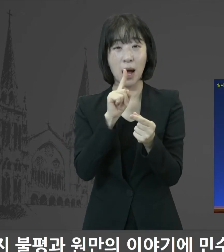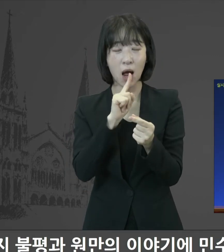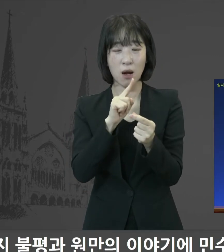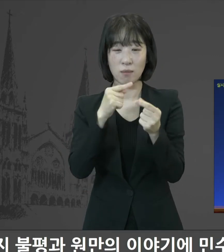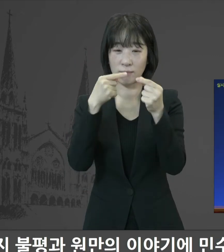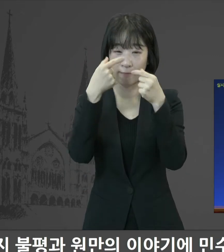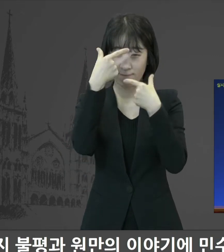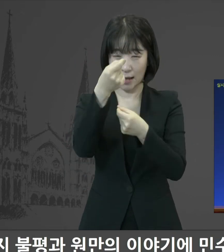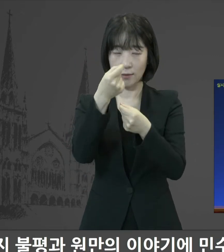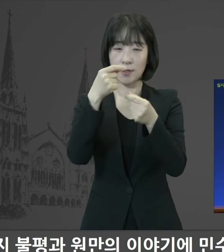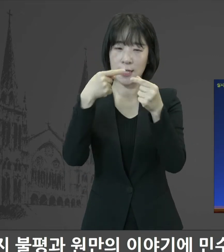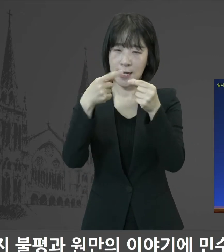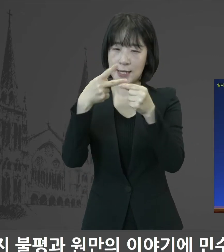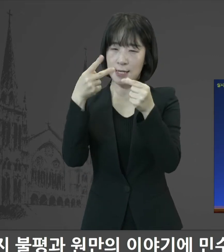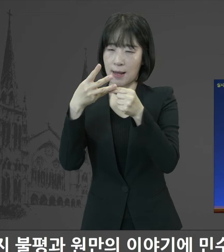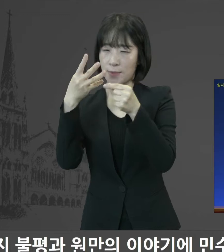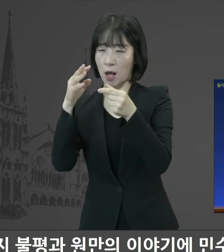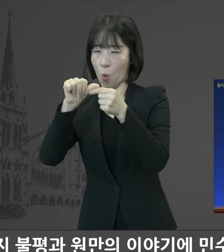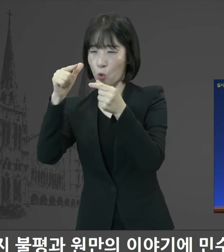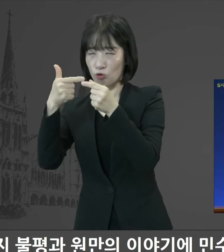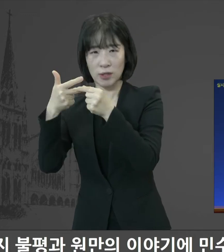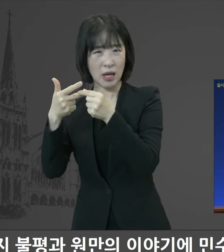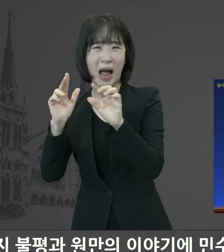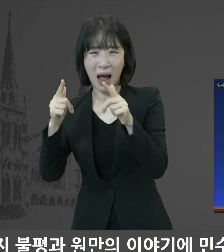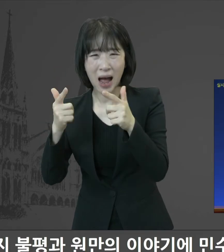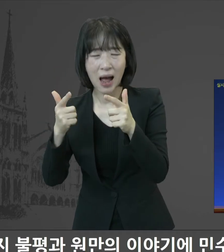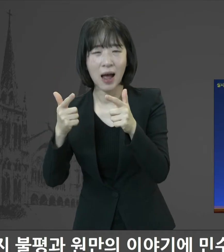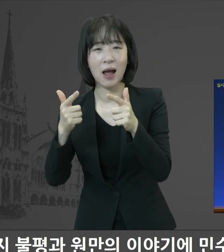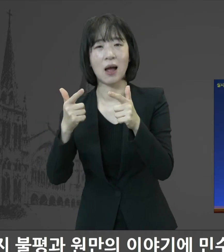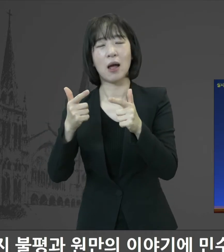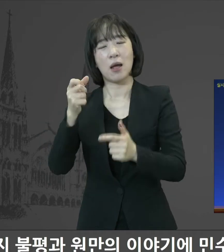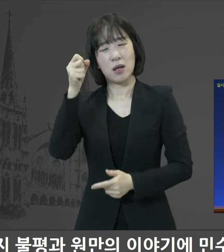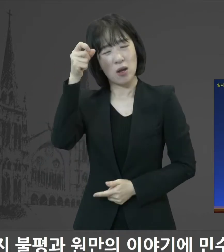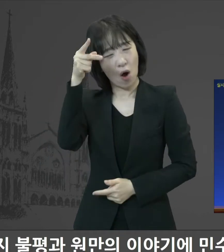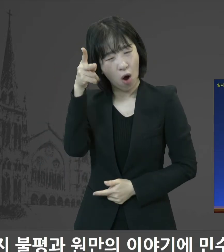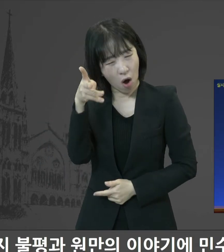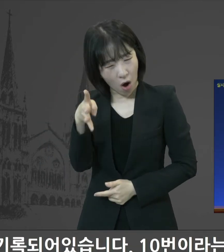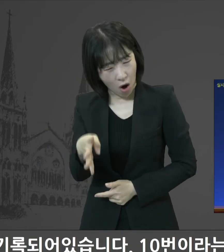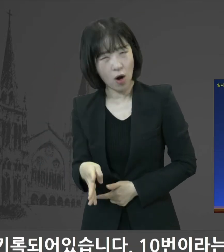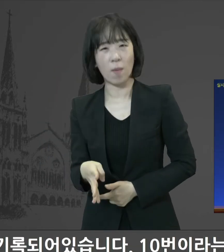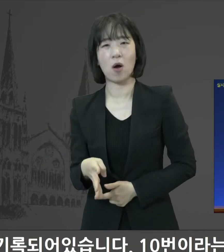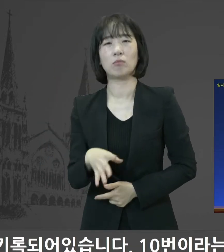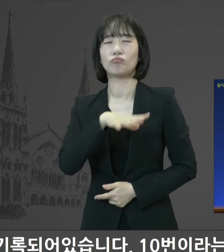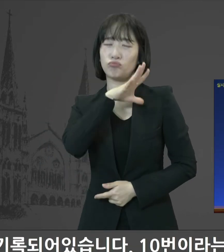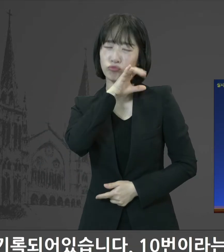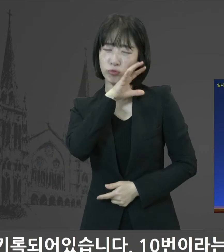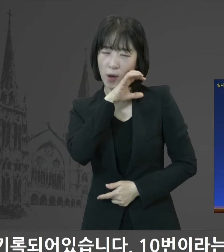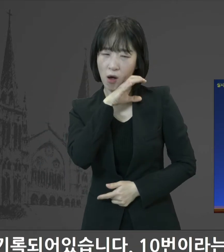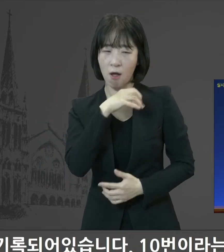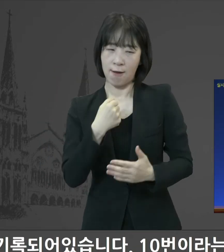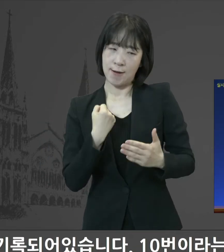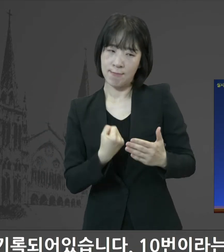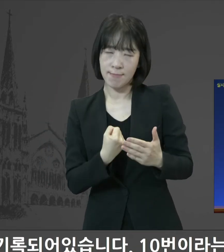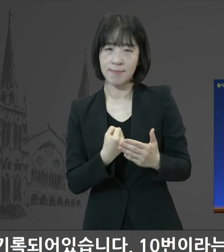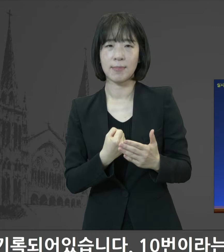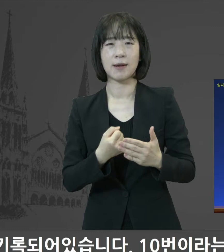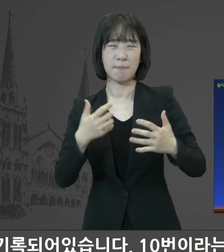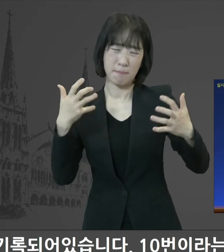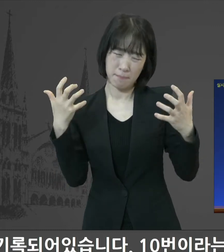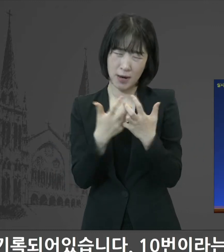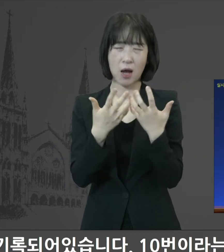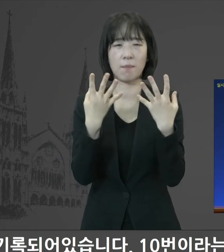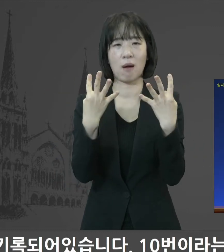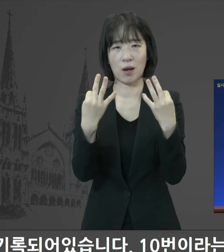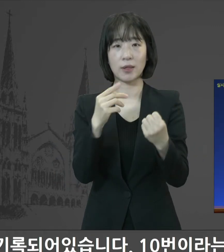딱 10가지라는 뜻은 아닙니다. 10번은 매우 많이, 매우 여러 번 이렇게 그 상황을